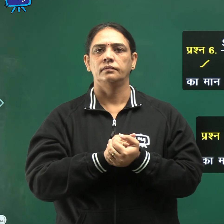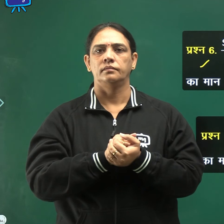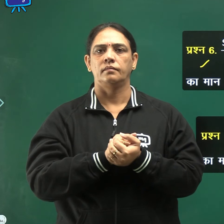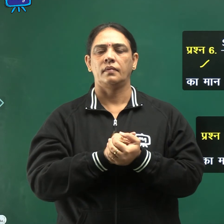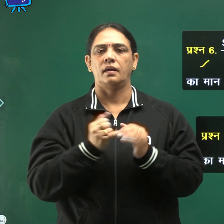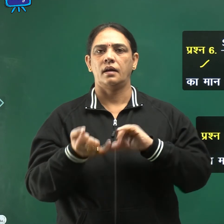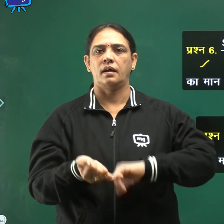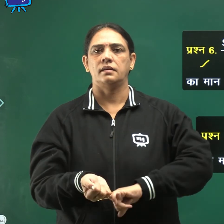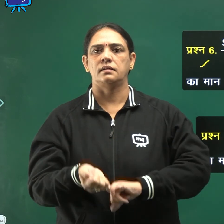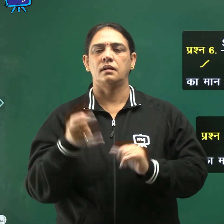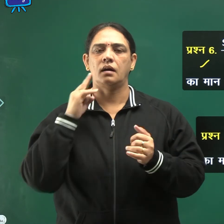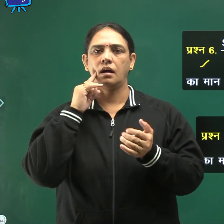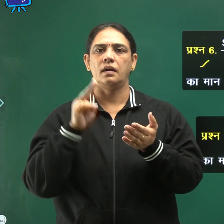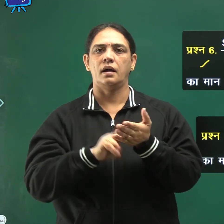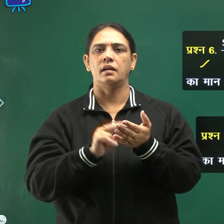साइन